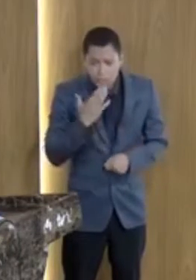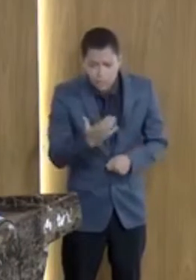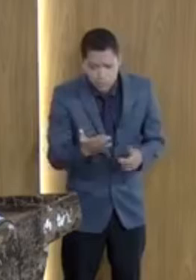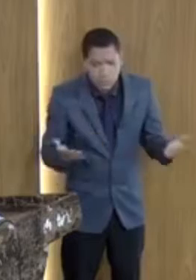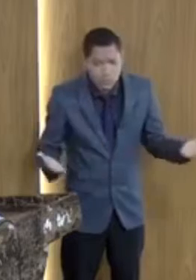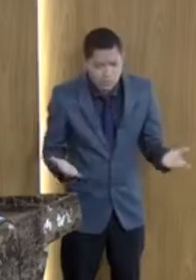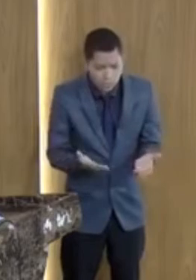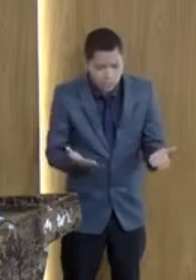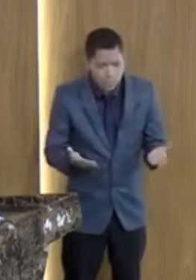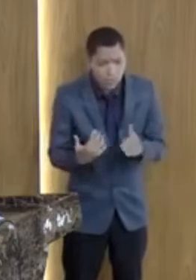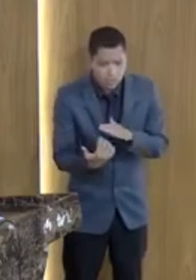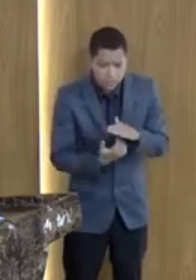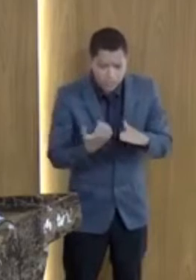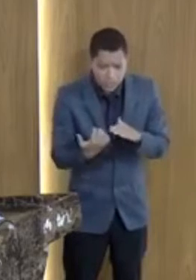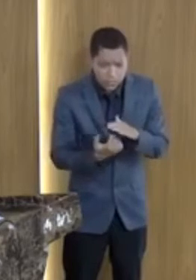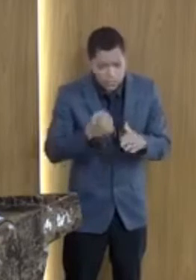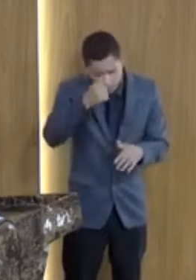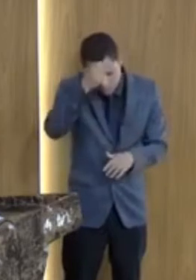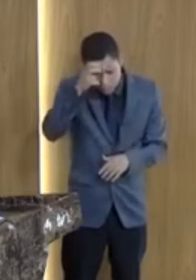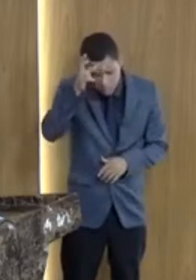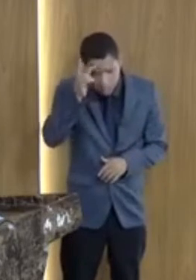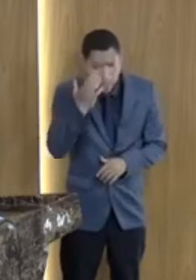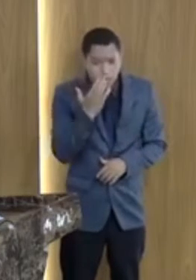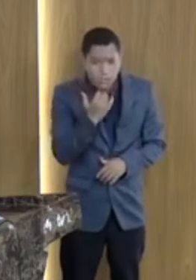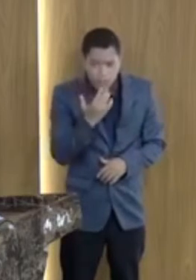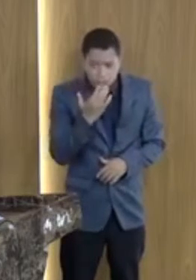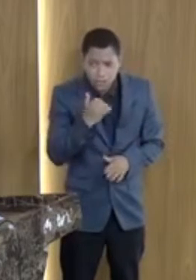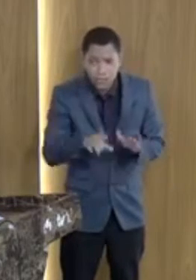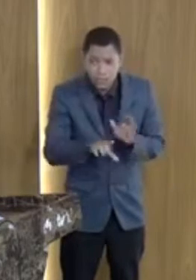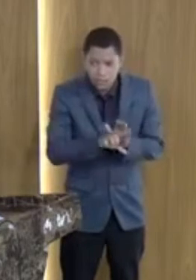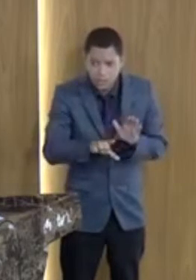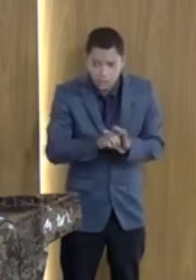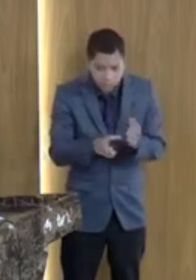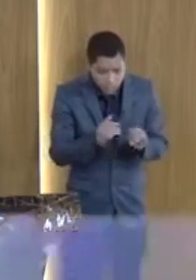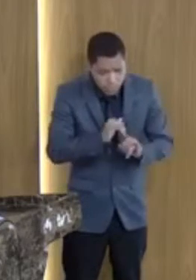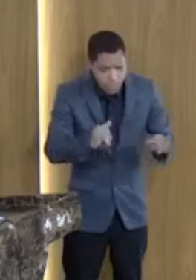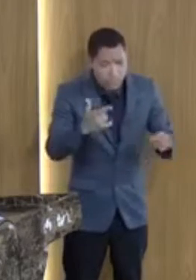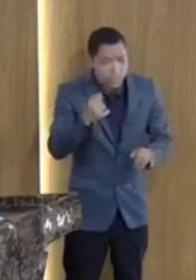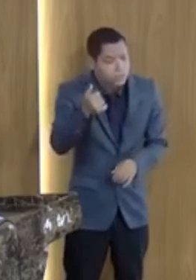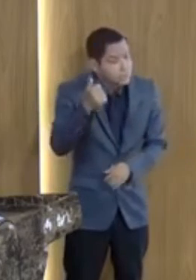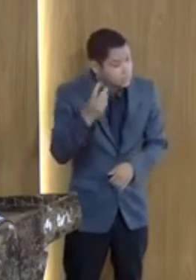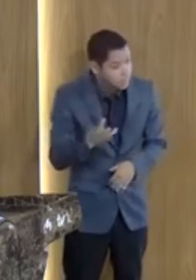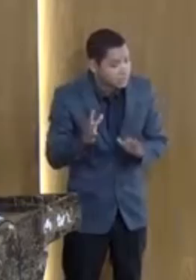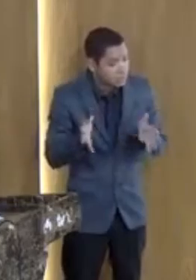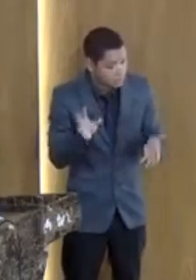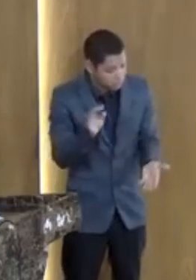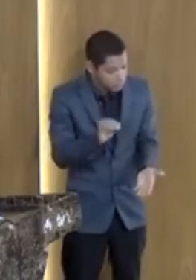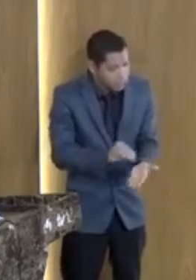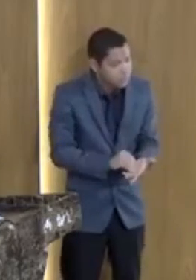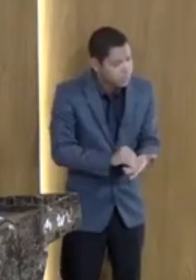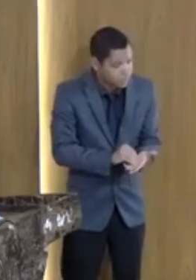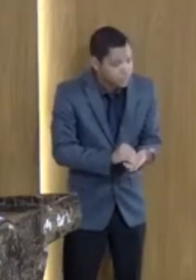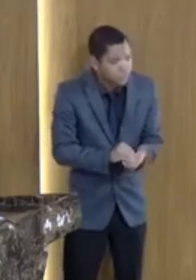que o Banco Municipal de Alimentos, para que a lei promulgada em 2013, para que ela possa ser